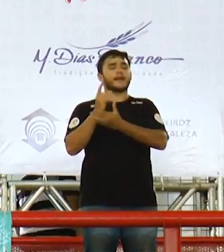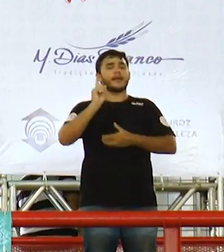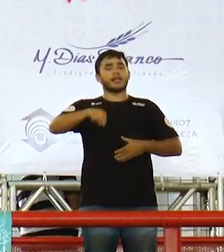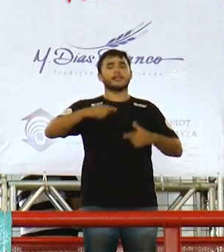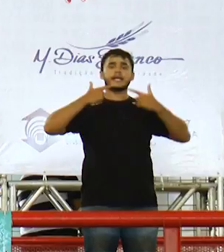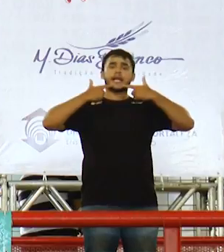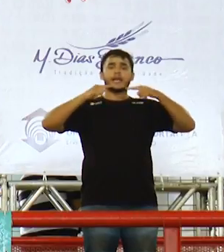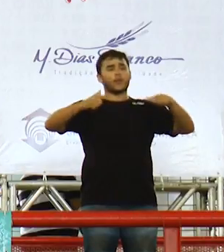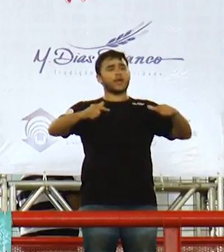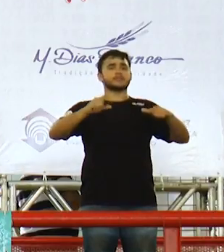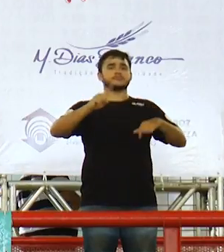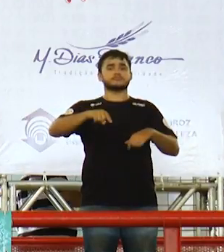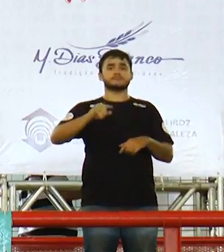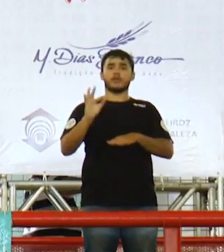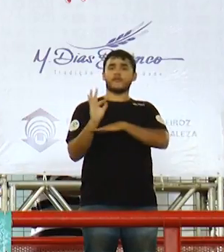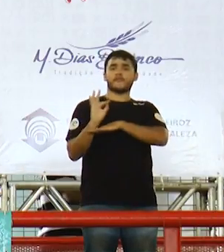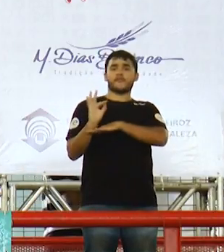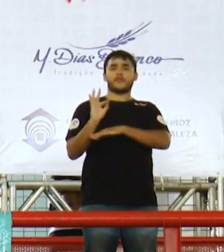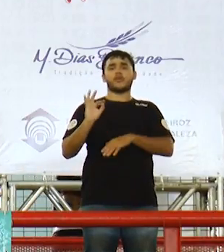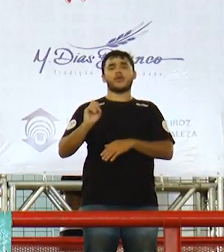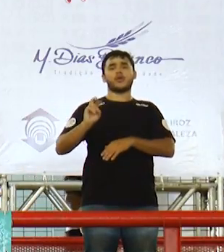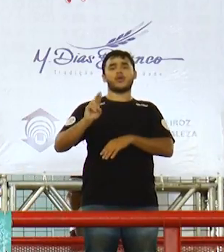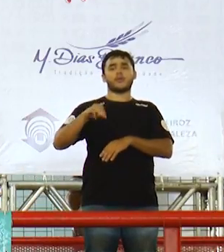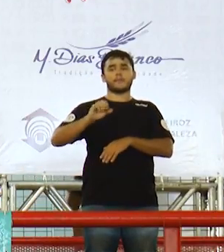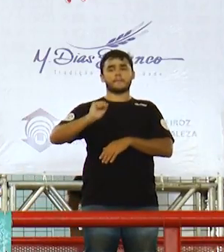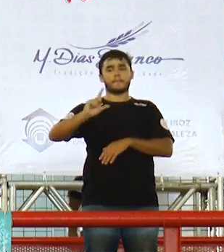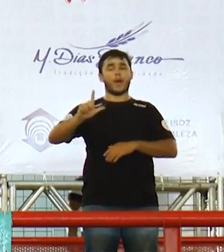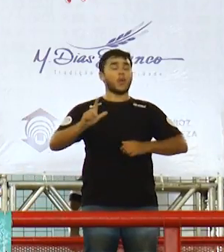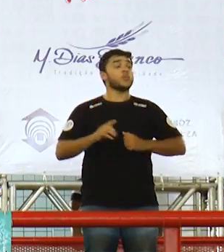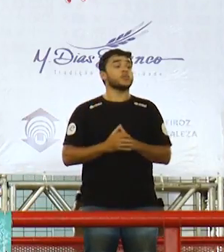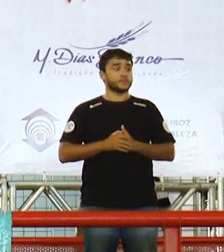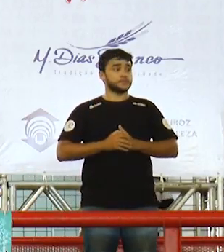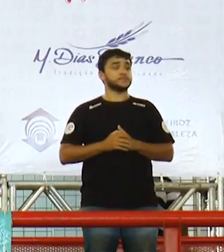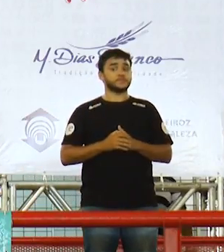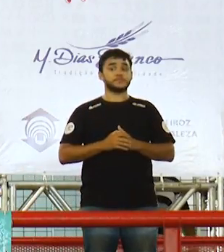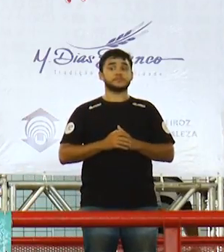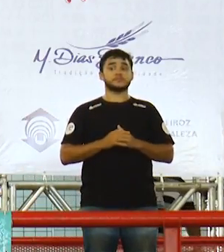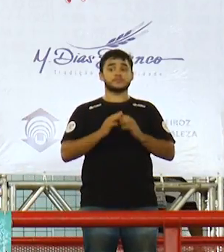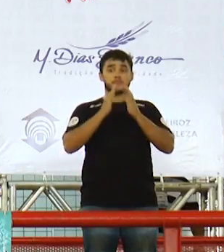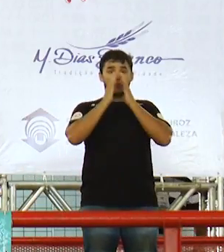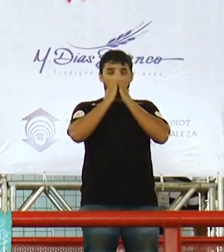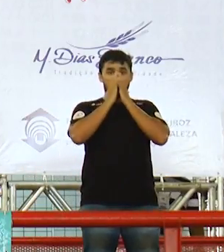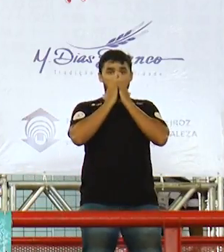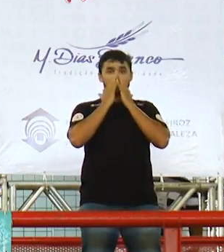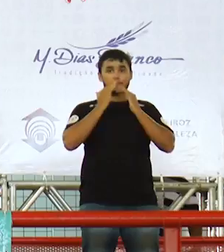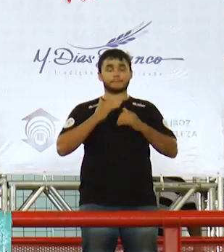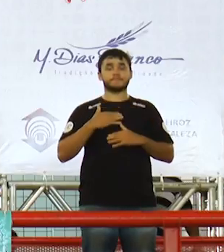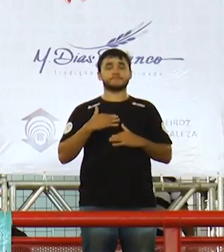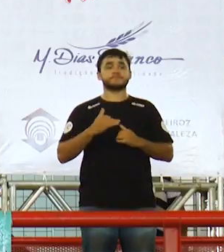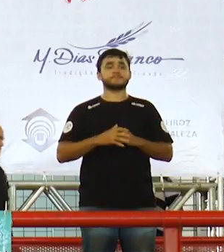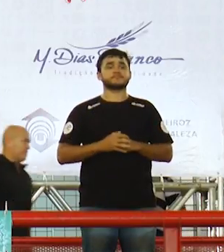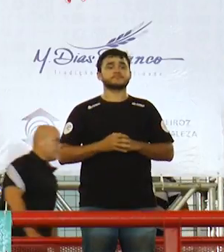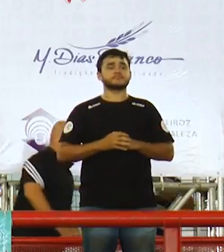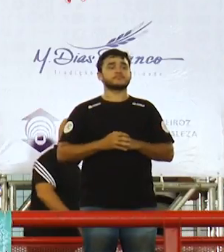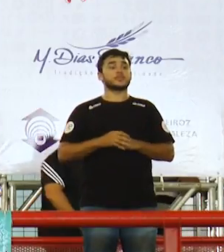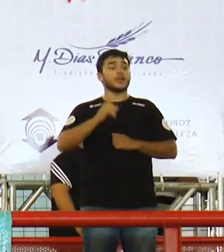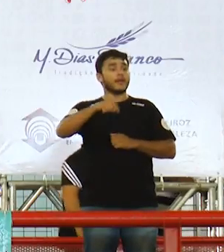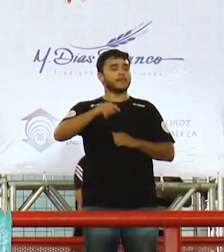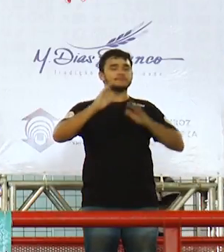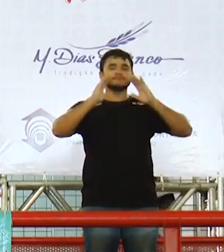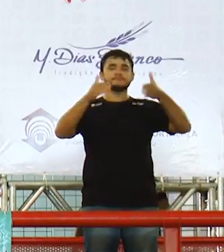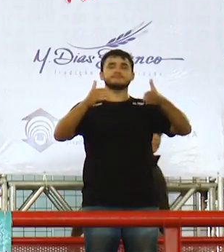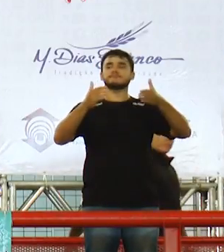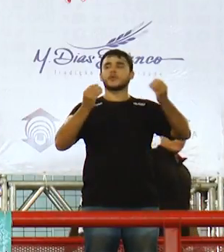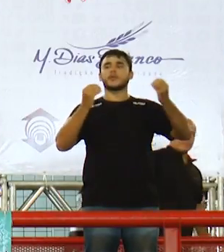linguagem formal. Nós vamos aqui passear basicamente pela observação da